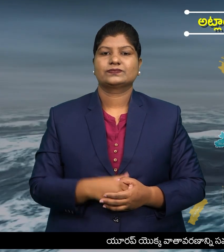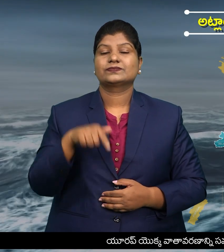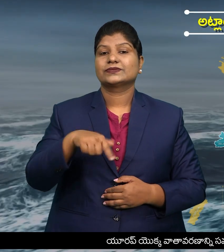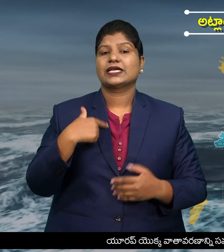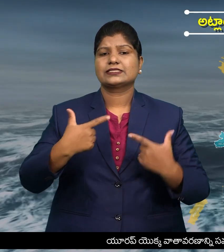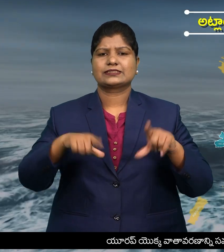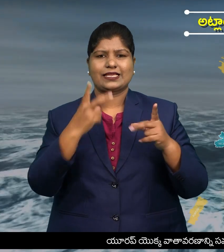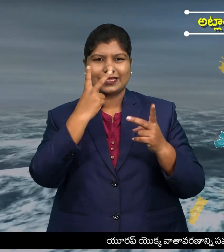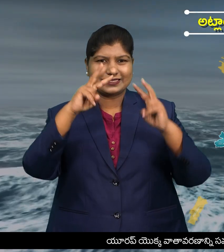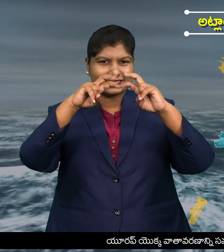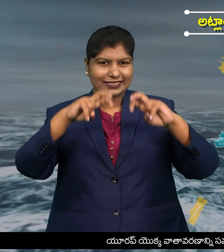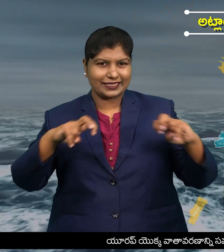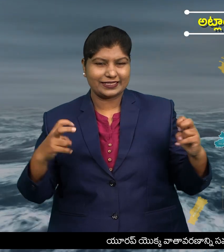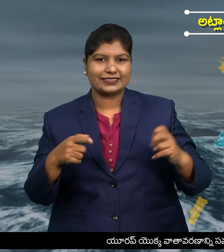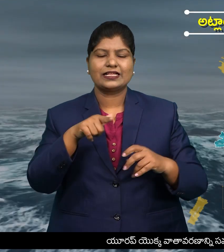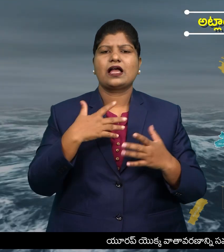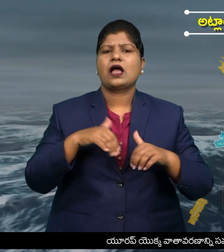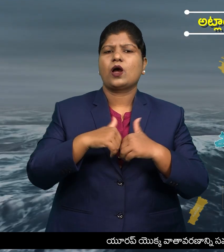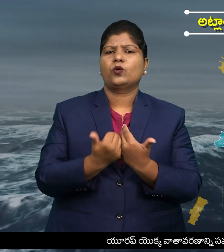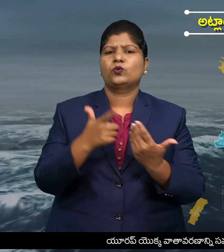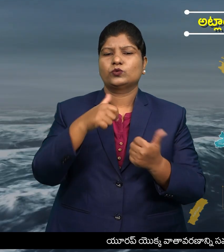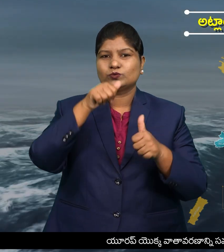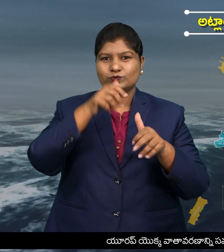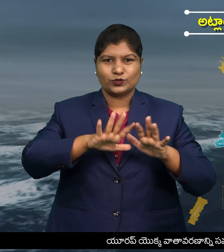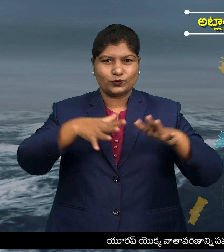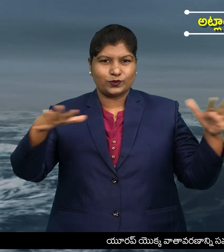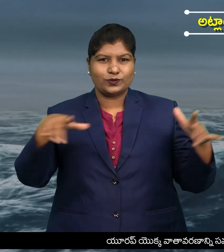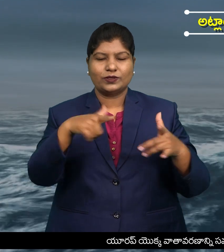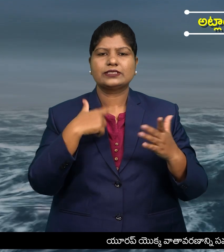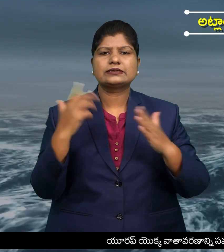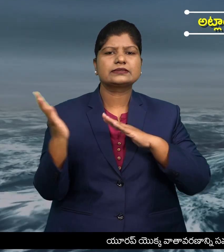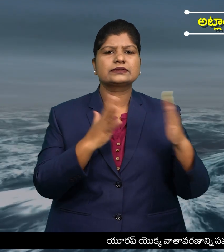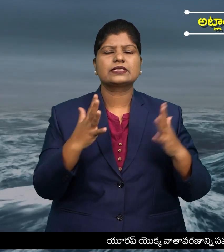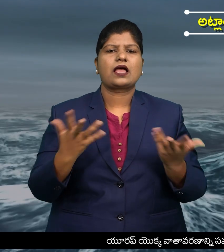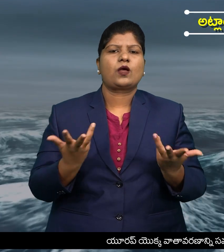యూరప్ యొక్క వాతావరణాన్ని సముద్రం ఎలా ప్రభావితం చేస్తుందో తెలుసుకుందాం.